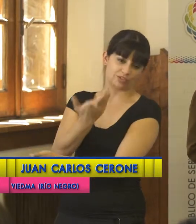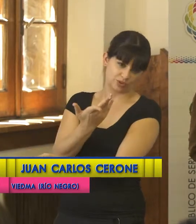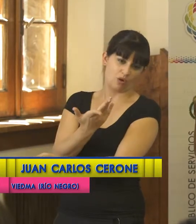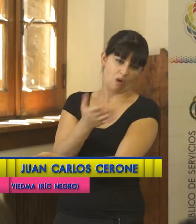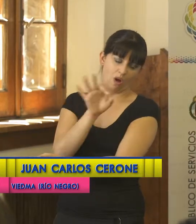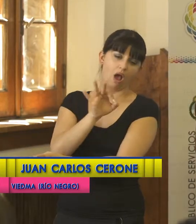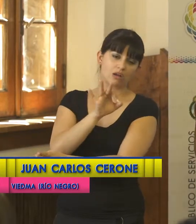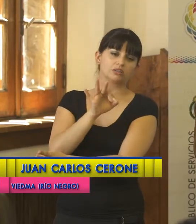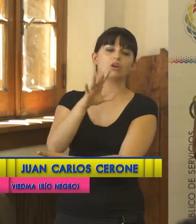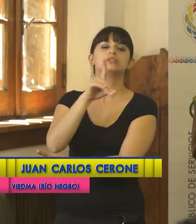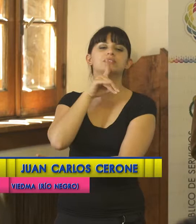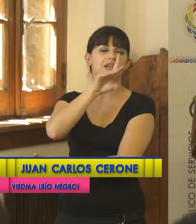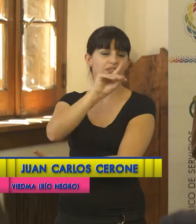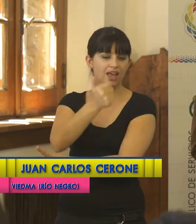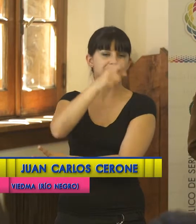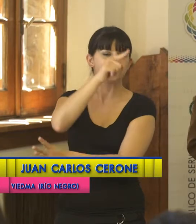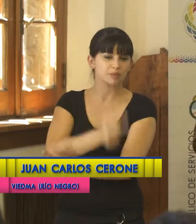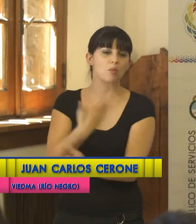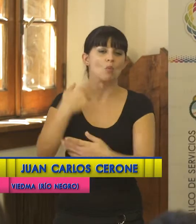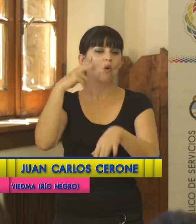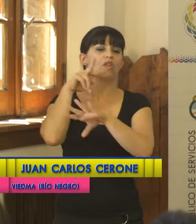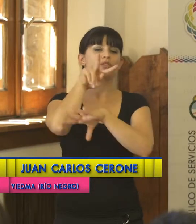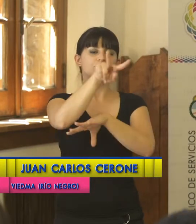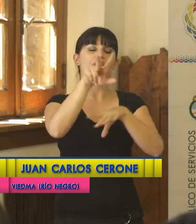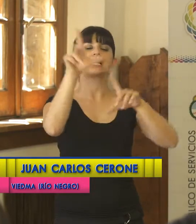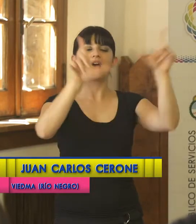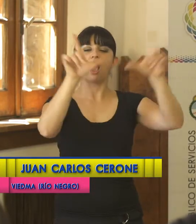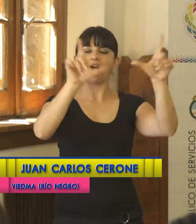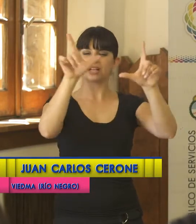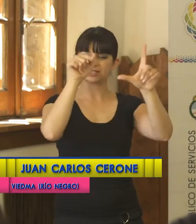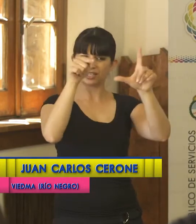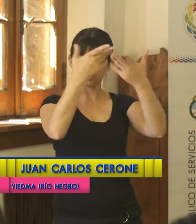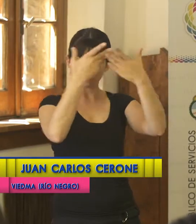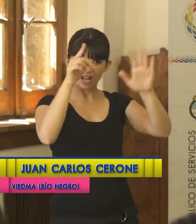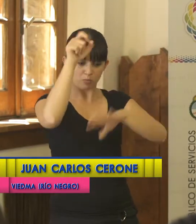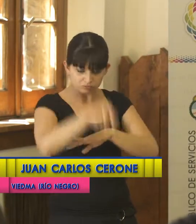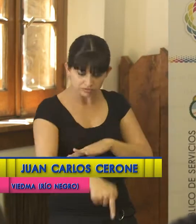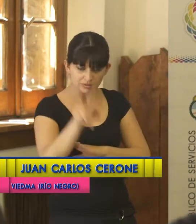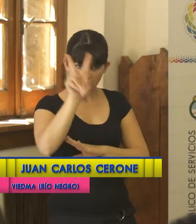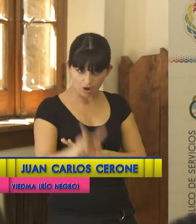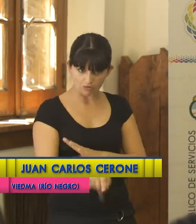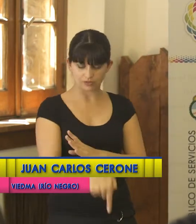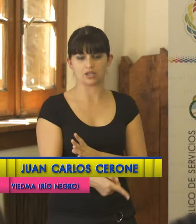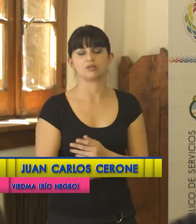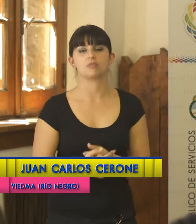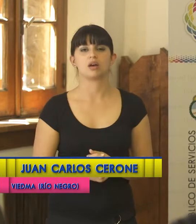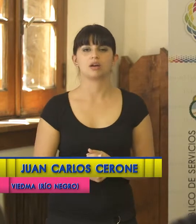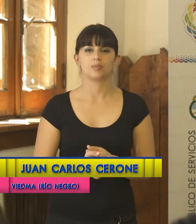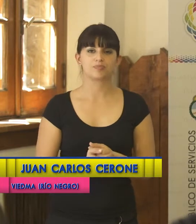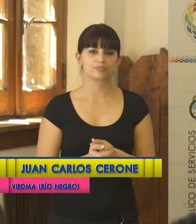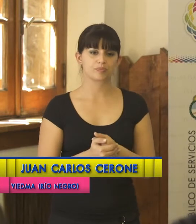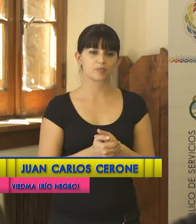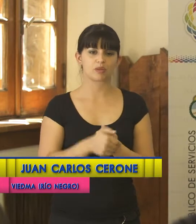para poder tener tener acceso lo cierto ahora al cable local que lo que no hace porque está en